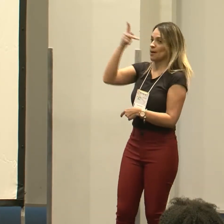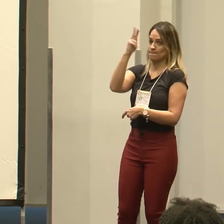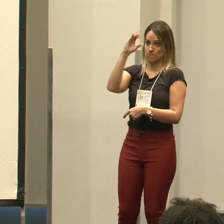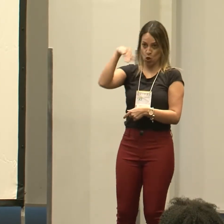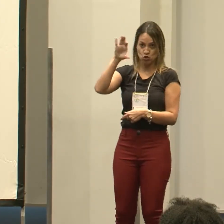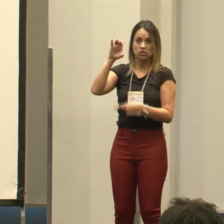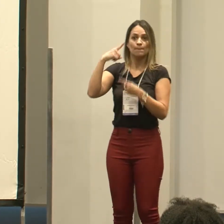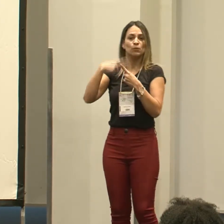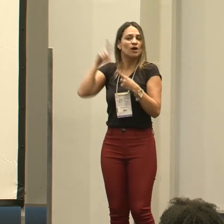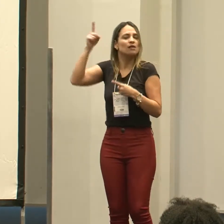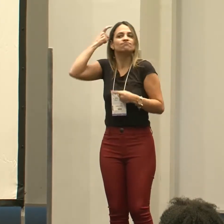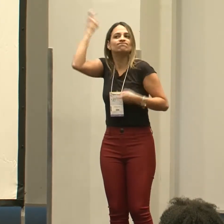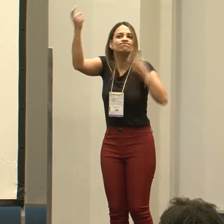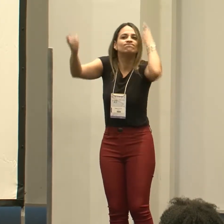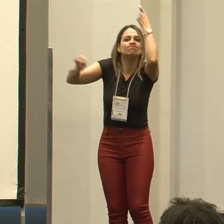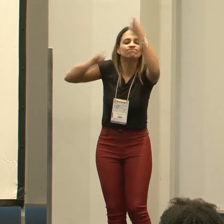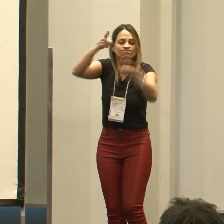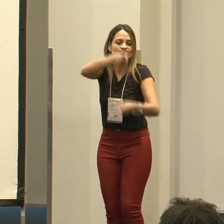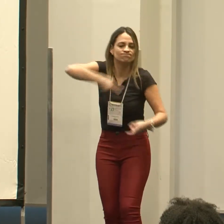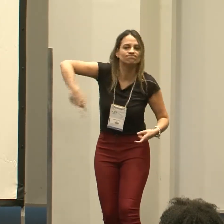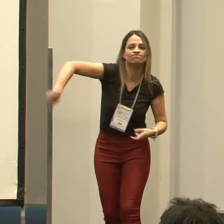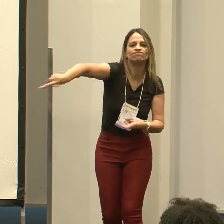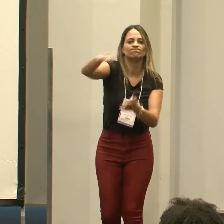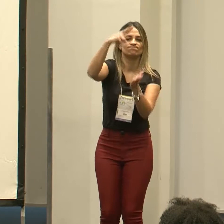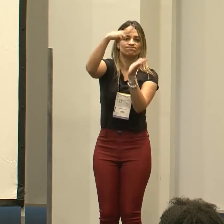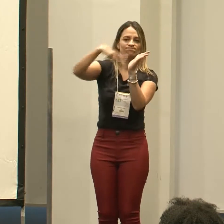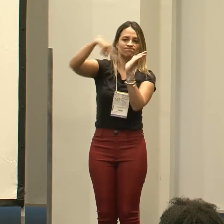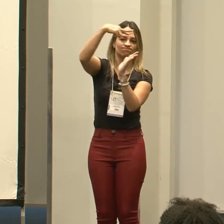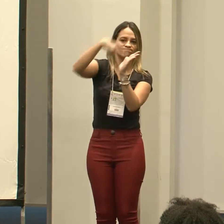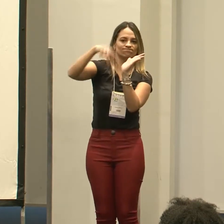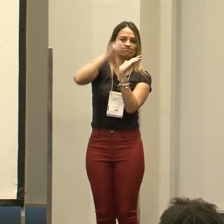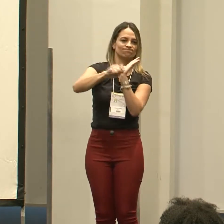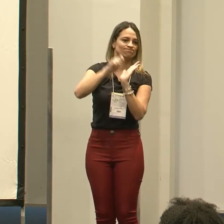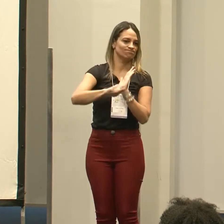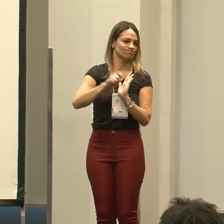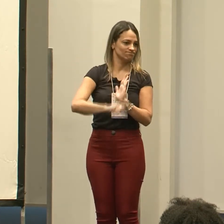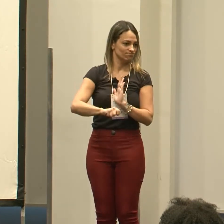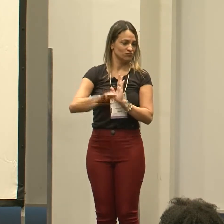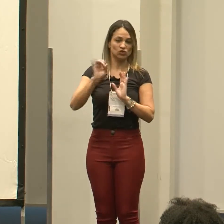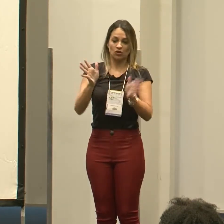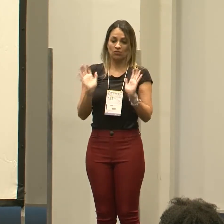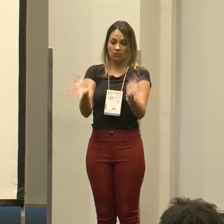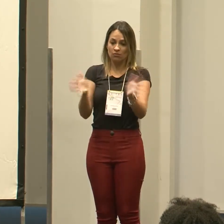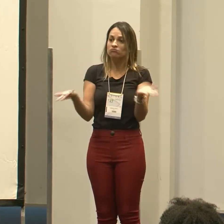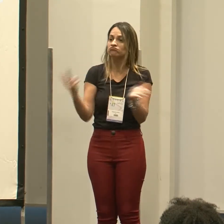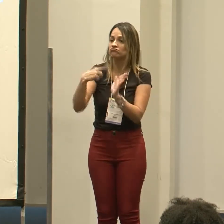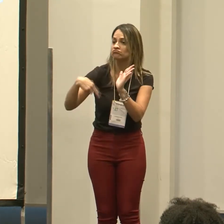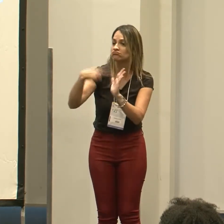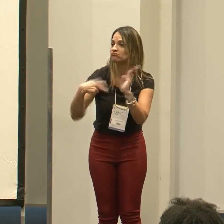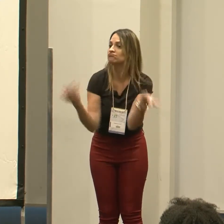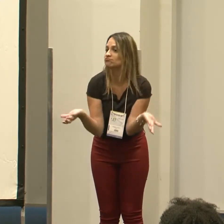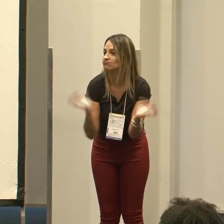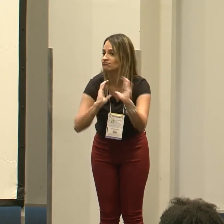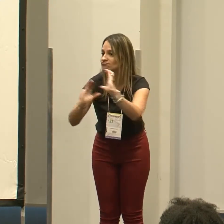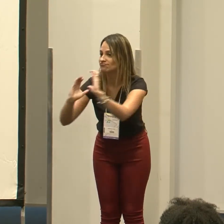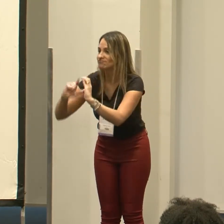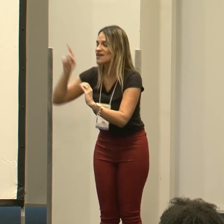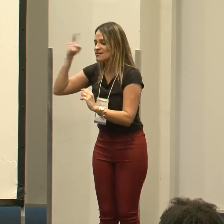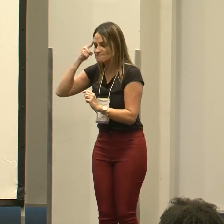E o que é interessante em Pedro Ponce de León é a preocupação que ele tem com a leitura e a escrita. Porque ele entendia que